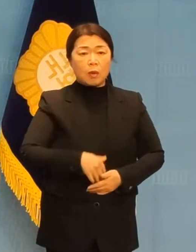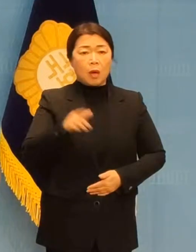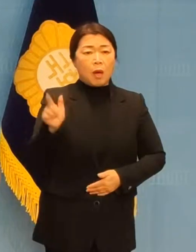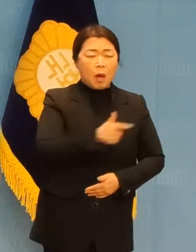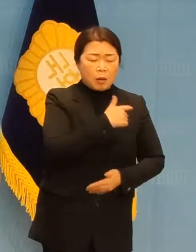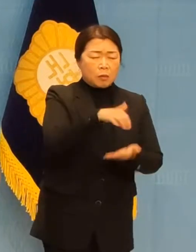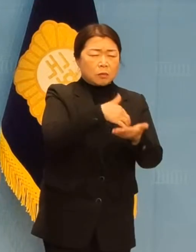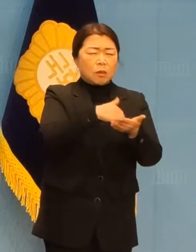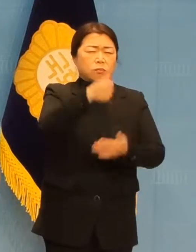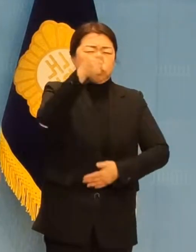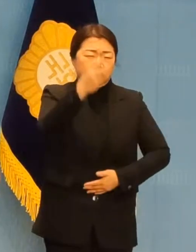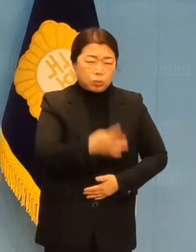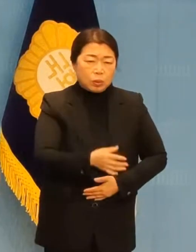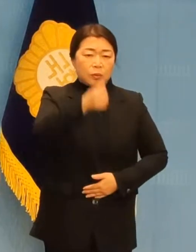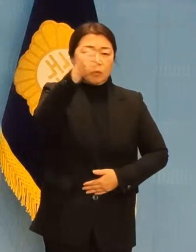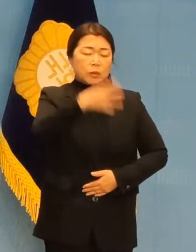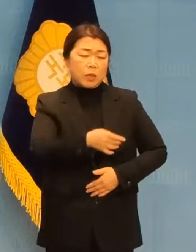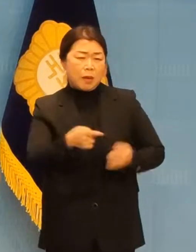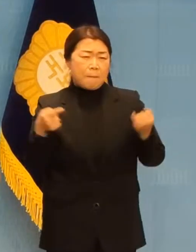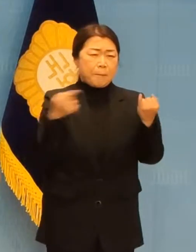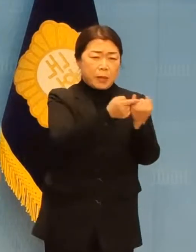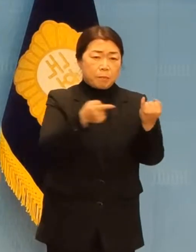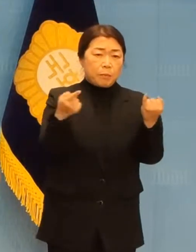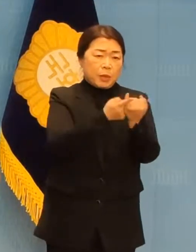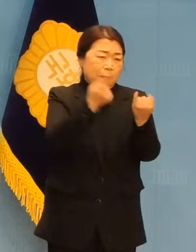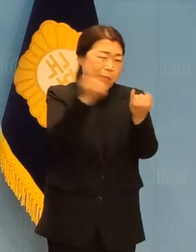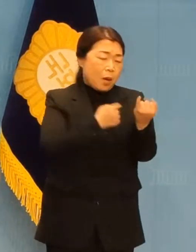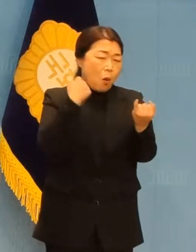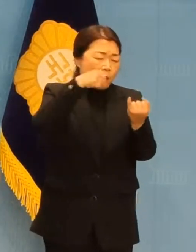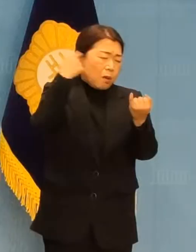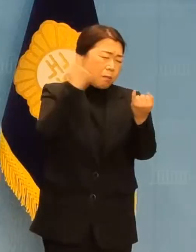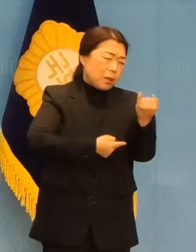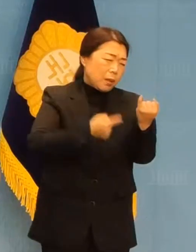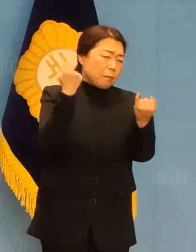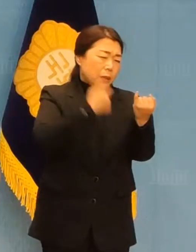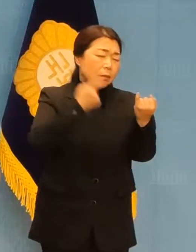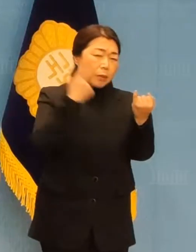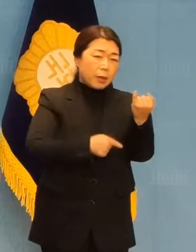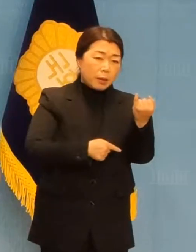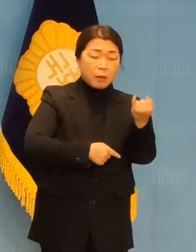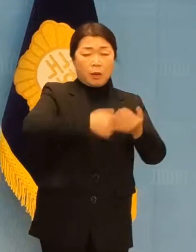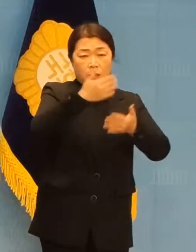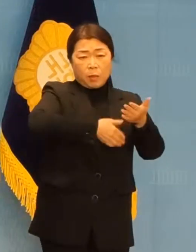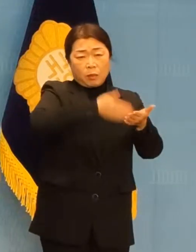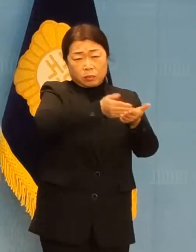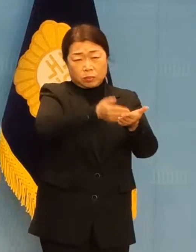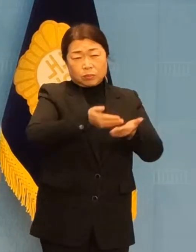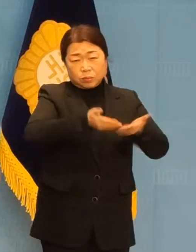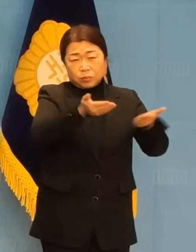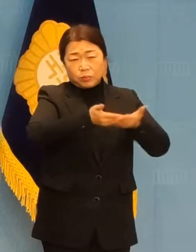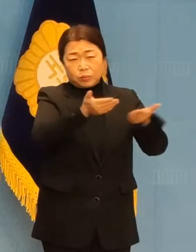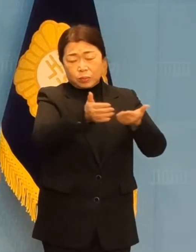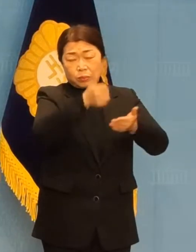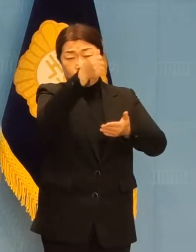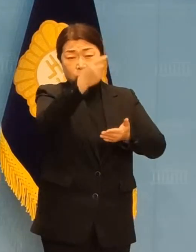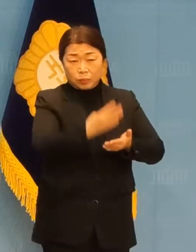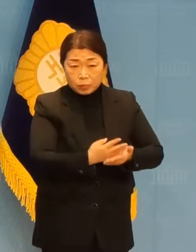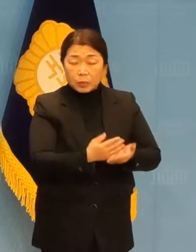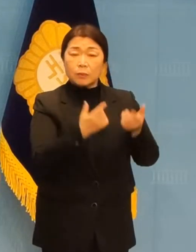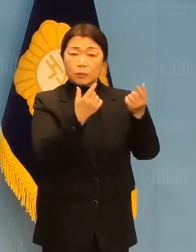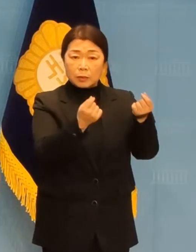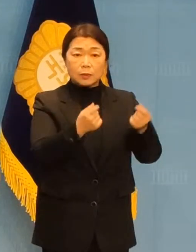번씩 피습 장면을 보도하면서 정치 이슈화했던 언론들, 방송사들 정권